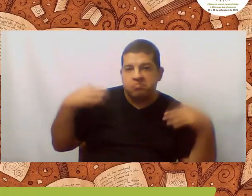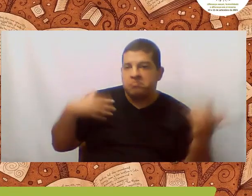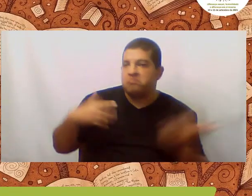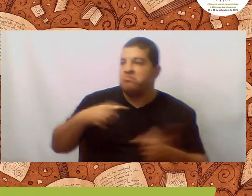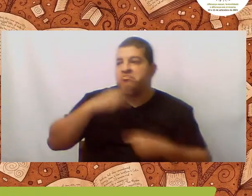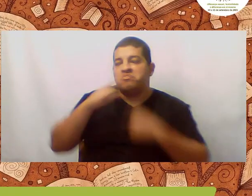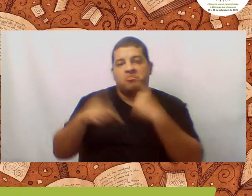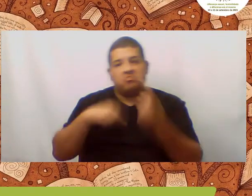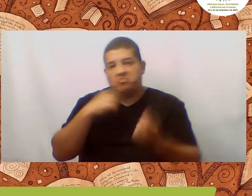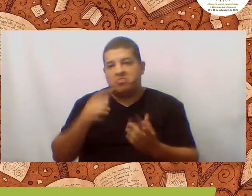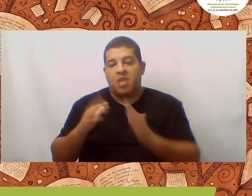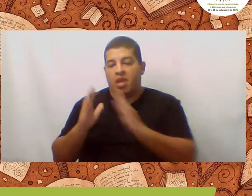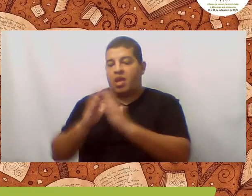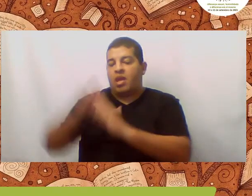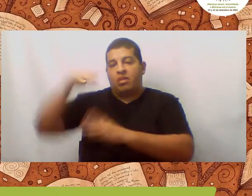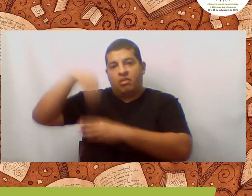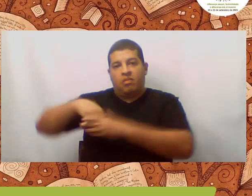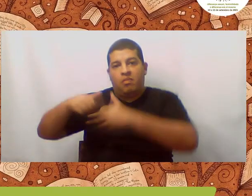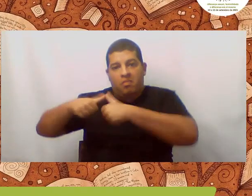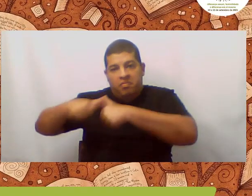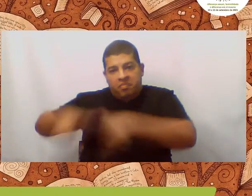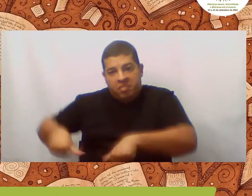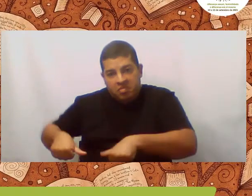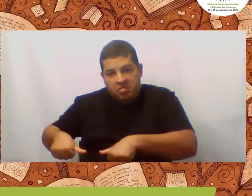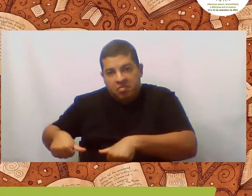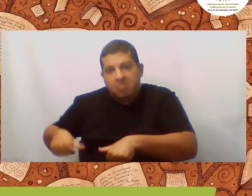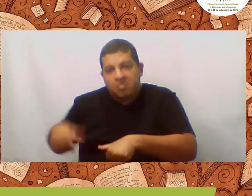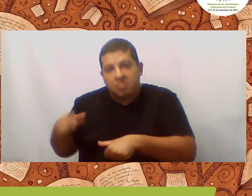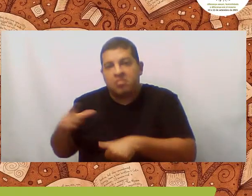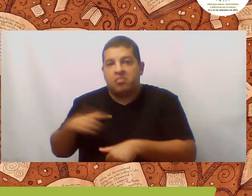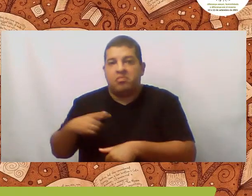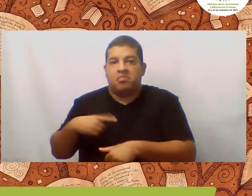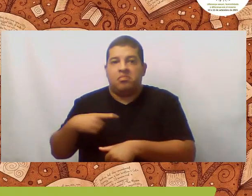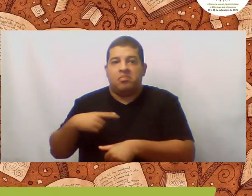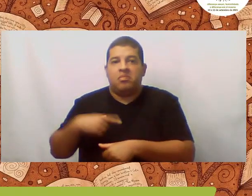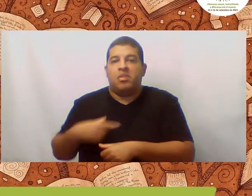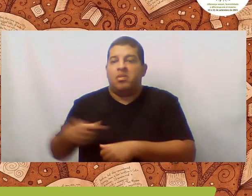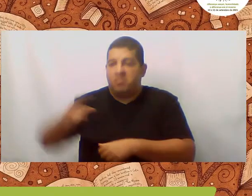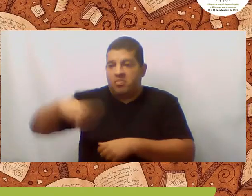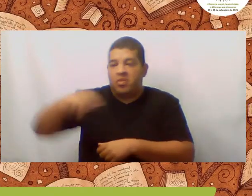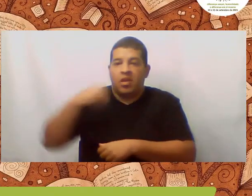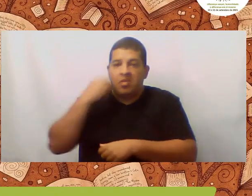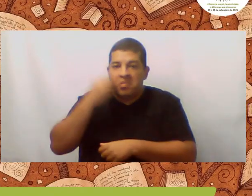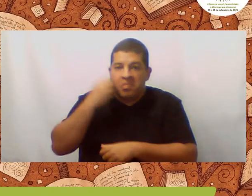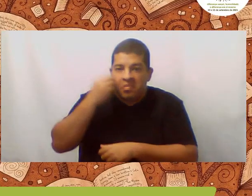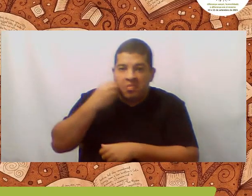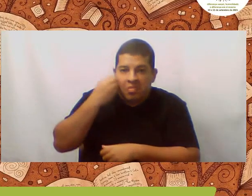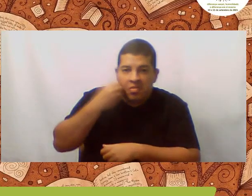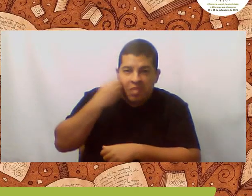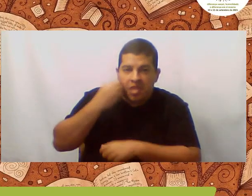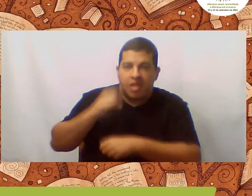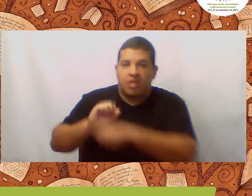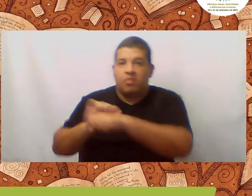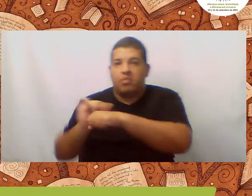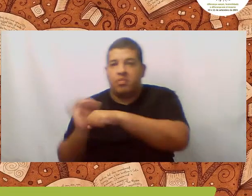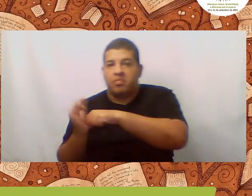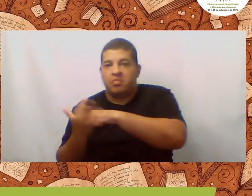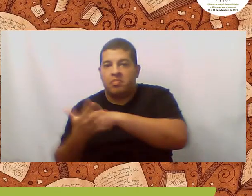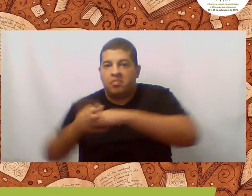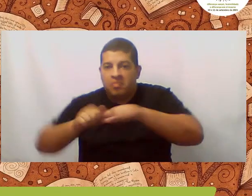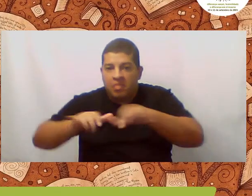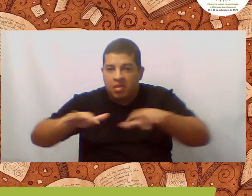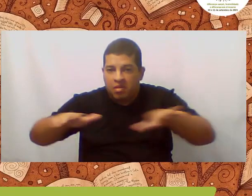si provocado pela experiência pandêmica, evidentemente, né, e